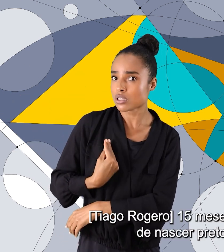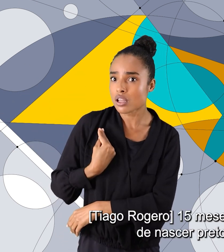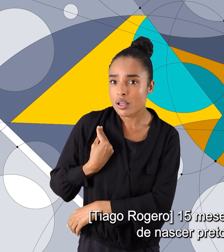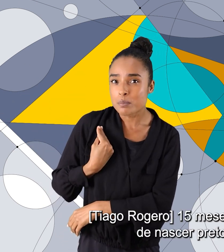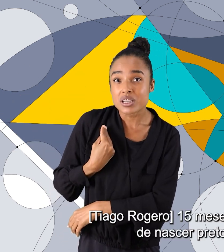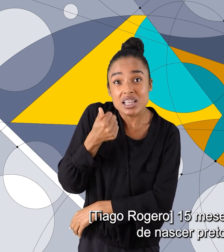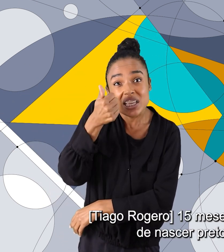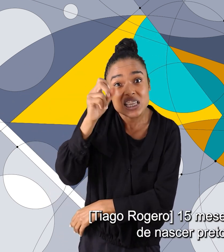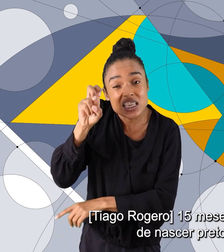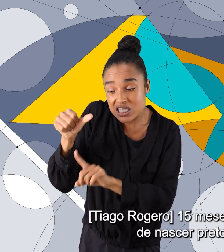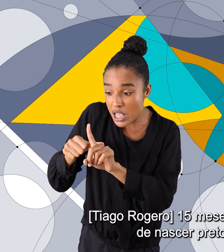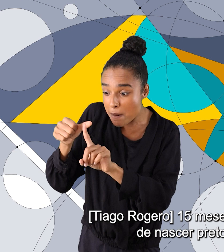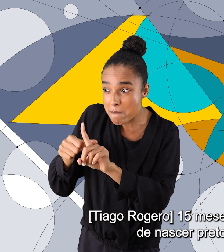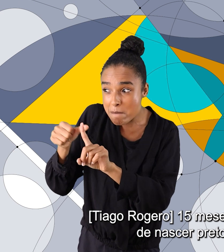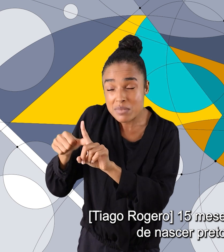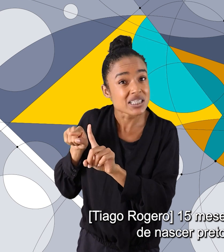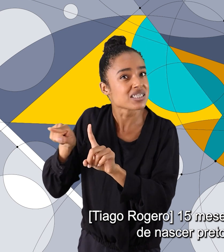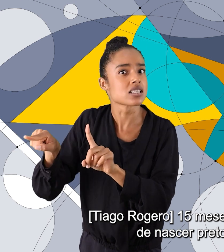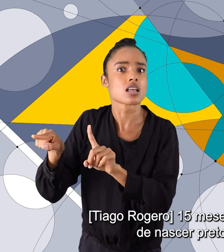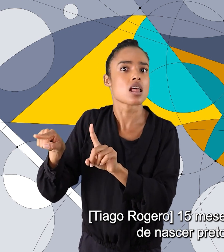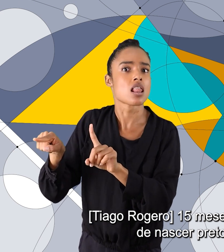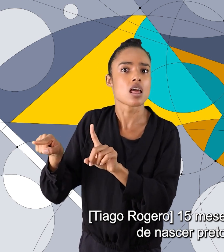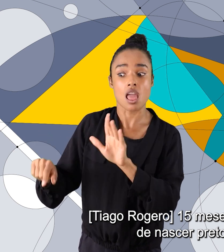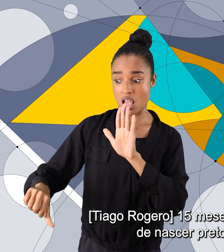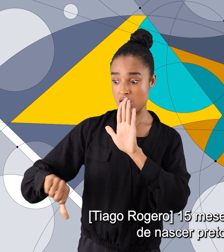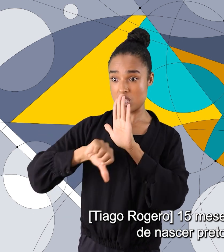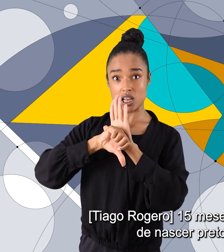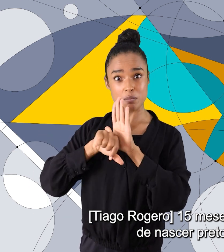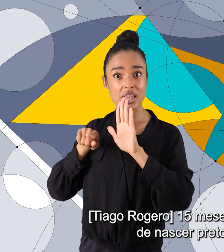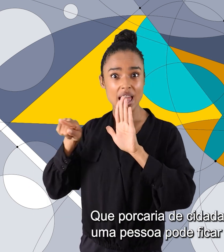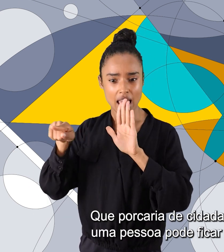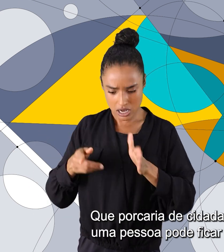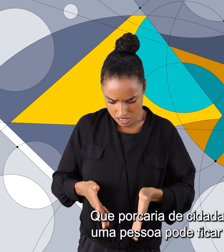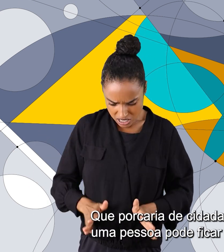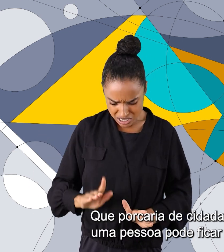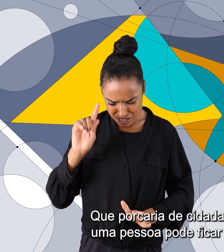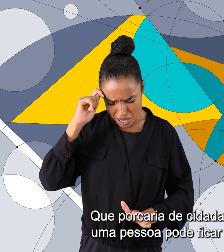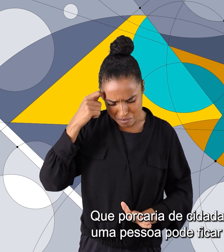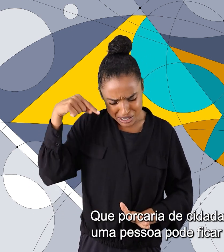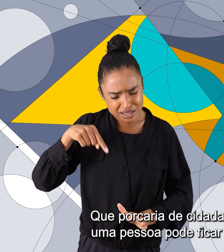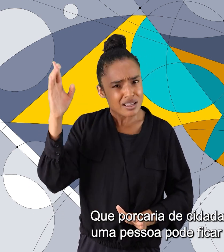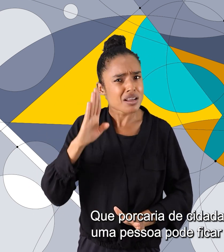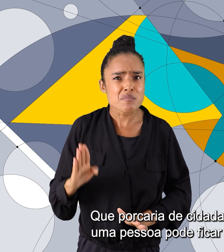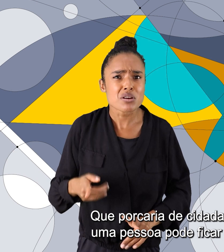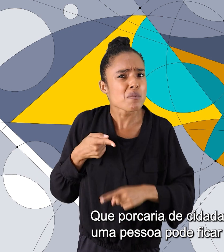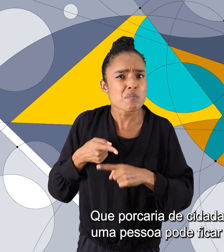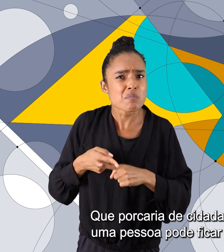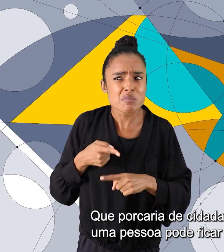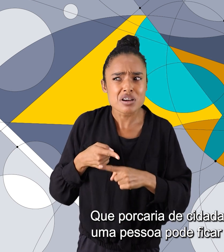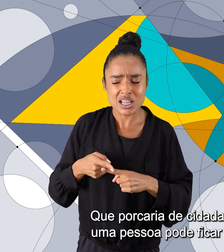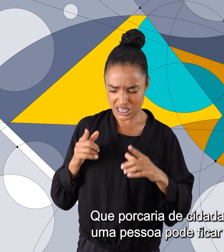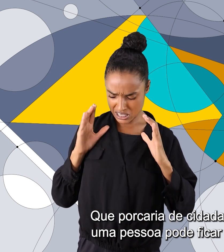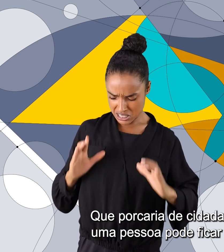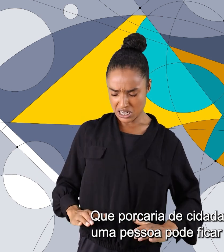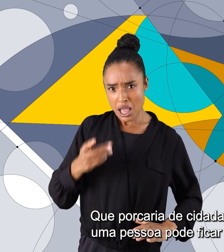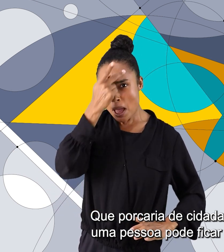15 meses preso pelo crime de nascer preto no Brasil. Que porcaria de cidadania é essa em que uma pessoa pode